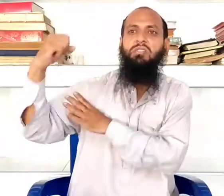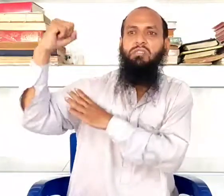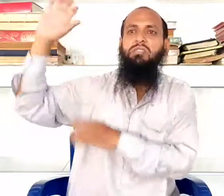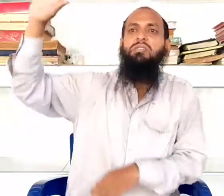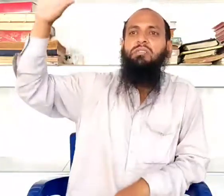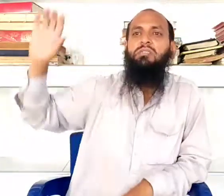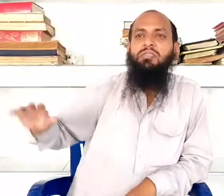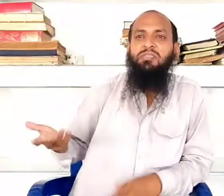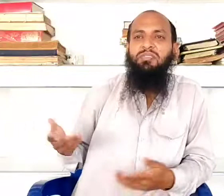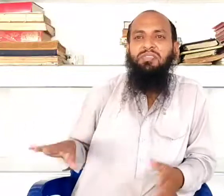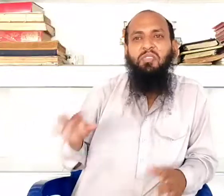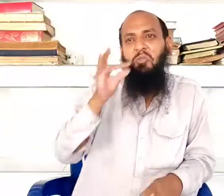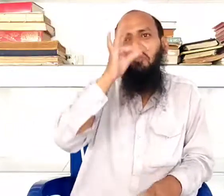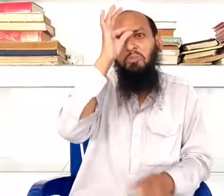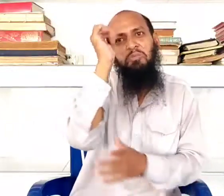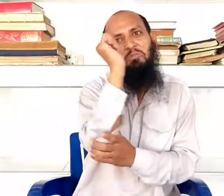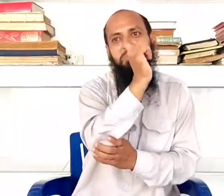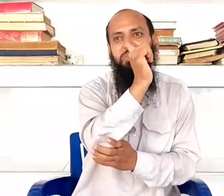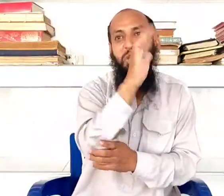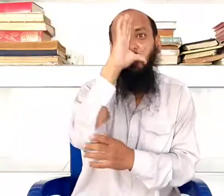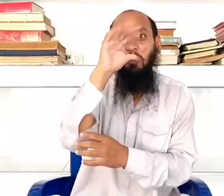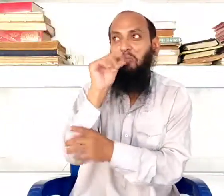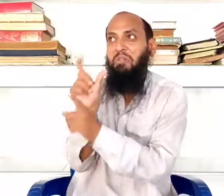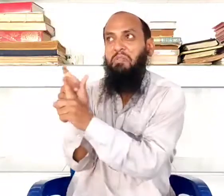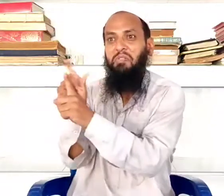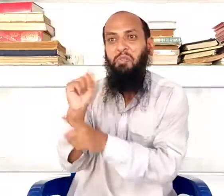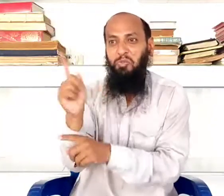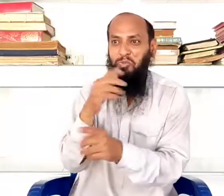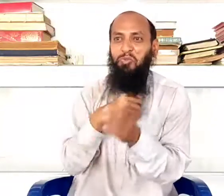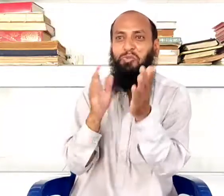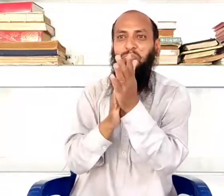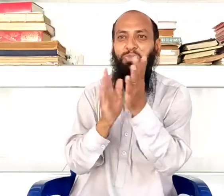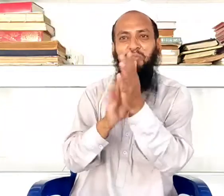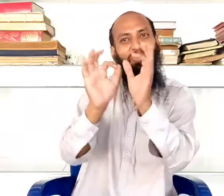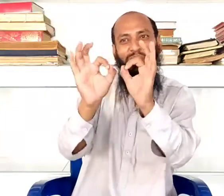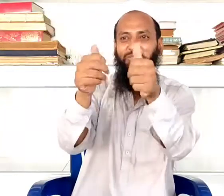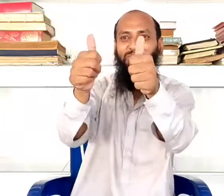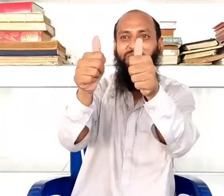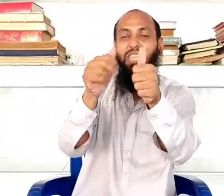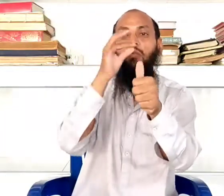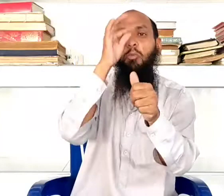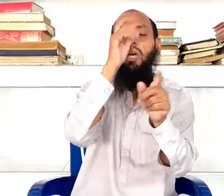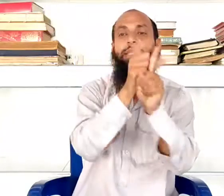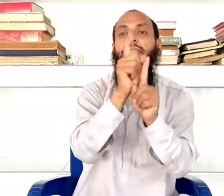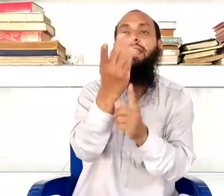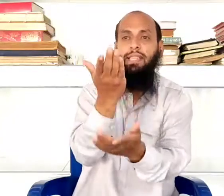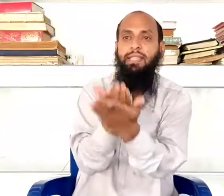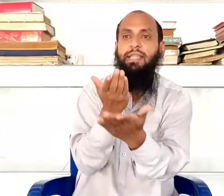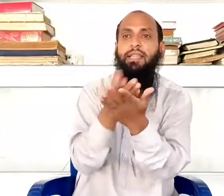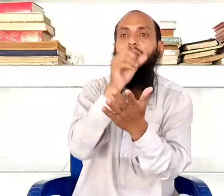ਕਰਨ ਤੋਂ ਬਾਅਦ ਜਨਾਬੇ ਅਬੈਦਾ ਬਿਨ ਹਾਰਿਸ ਰਜ਼ੀ ਅੱਲਾਹੁ ਤਾਲਾ ਅਨਹੋ ਉਹਨਾਂ ਦੇ ਮੁਕਾਬਲੇ ਦੇ ਅੰਦਰ ਆਉਣ ਵਾਲੇ ਕਾਫਰ ਨੂੰ